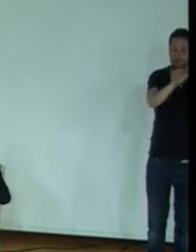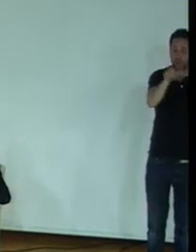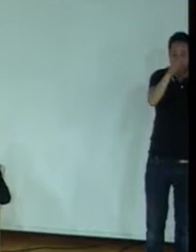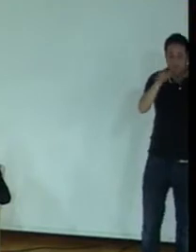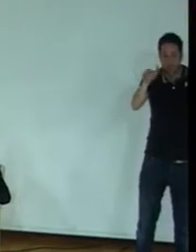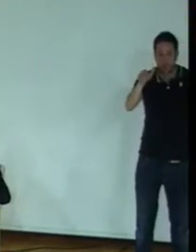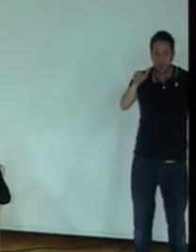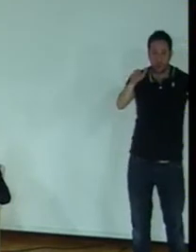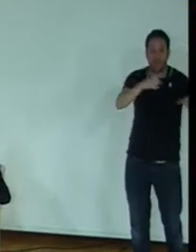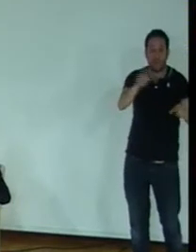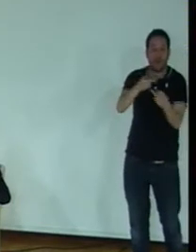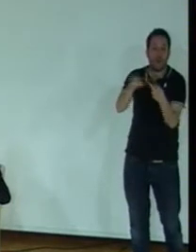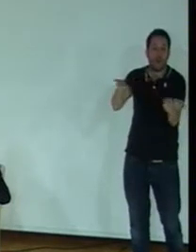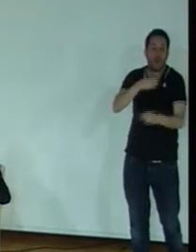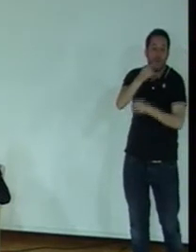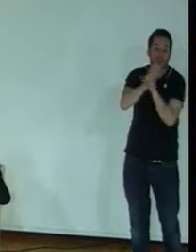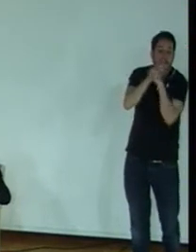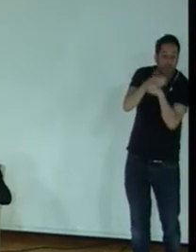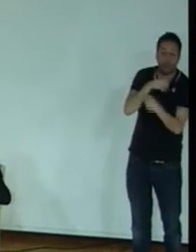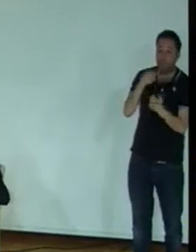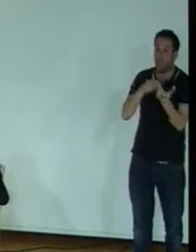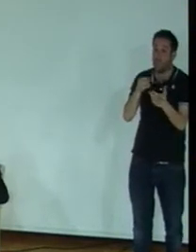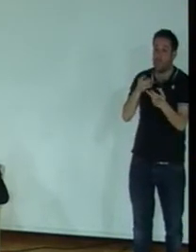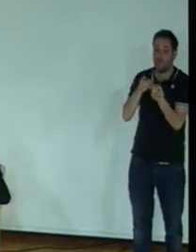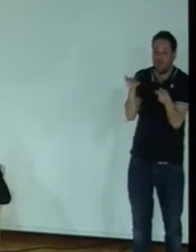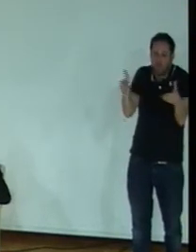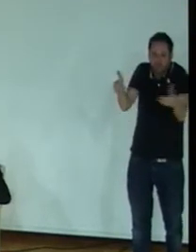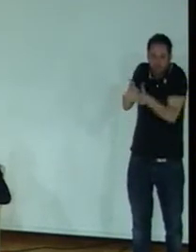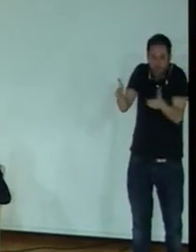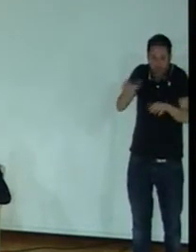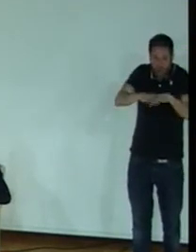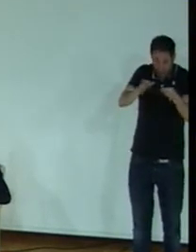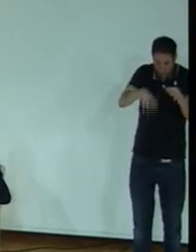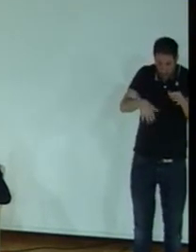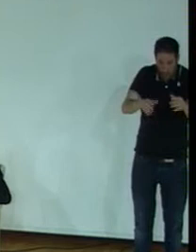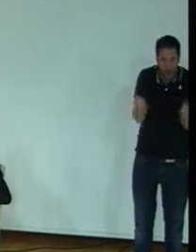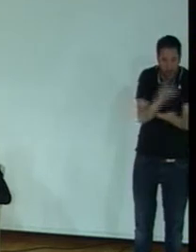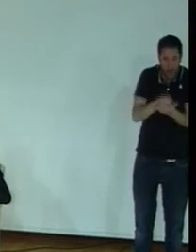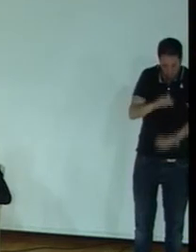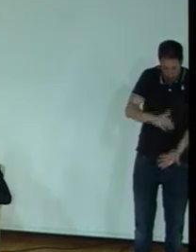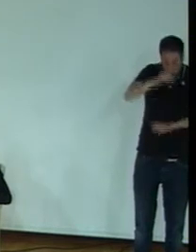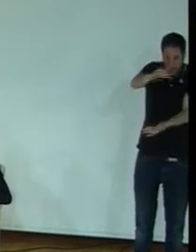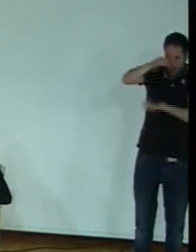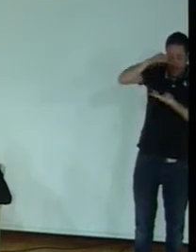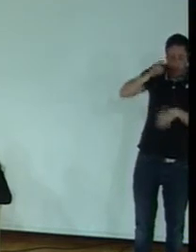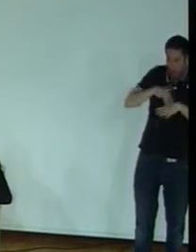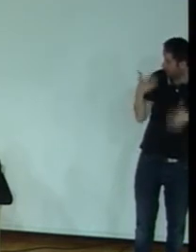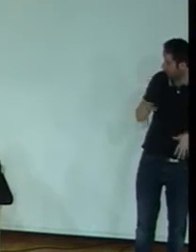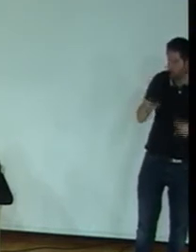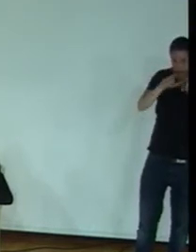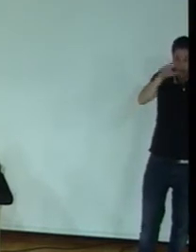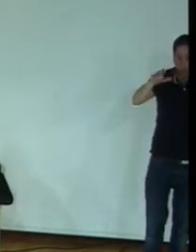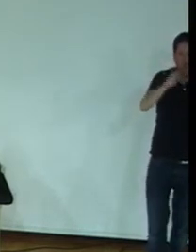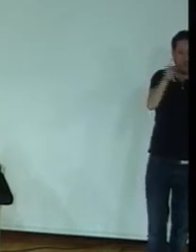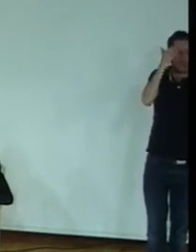côté, ne pas diffuser, confidentiel, diffusion restreinte, et vous tombez sur un gisement d'informations énorme. Je l'ai fait, j'ai tapé le